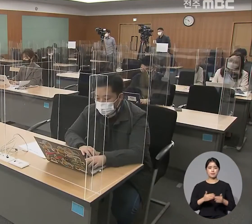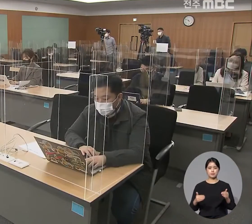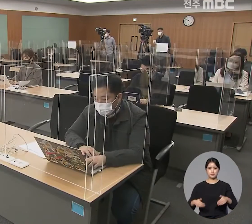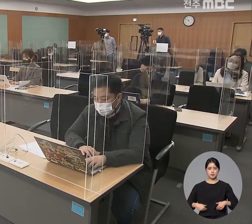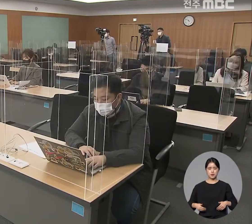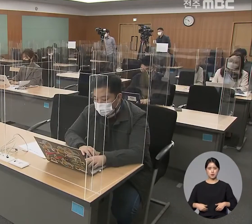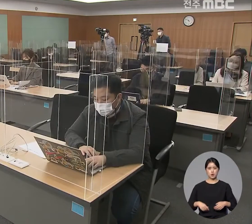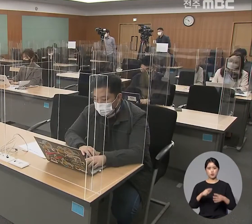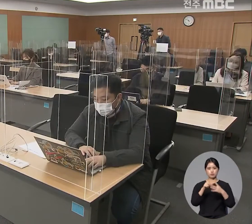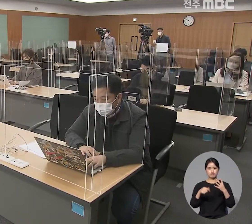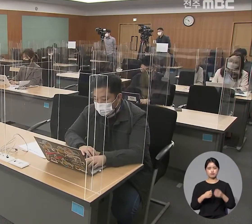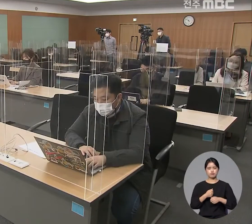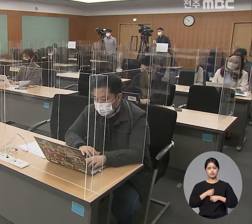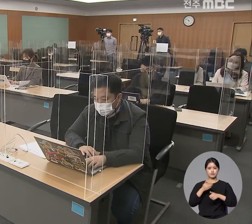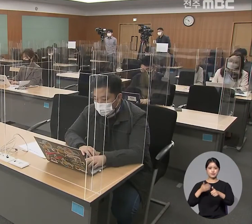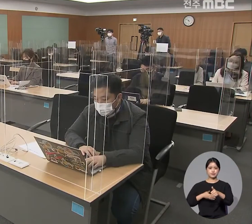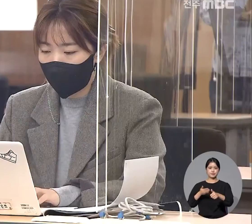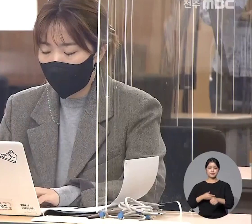수칙을 잘 지켜 줄 것을 당부했습니다